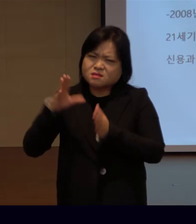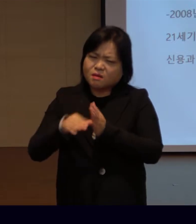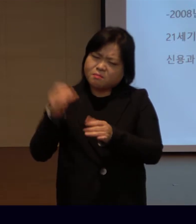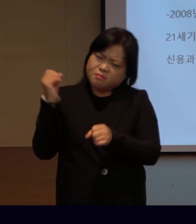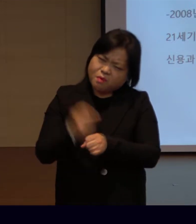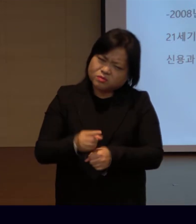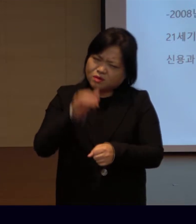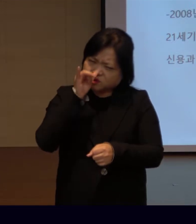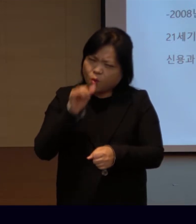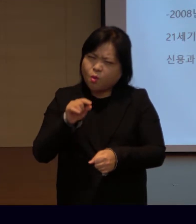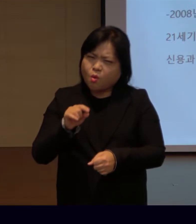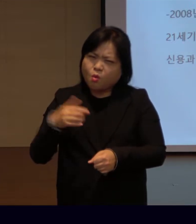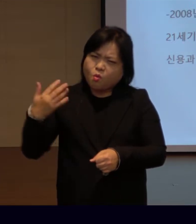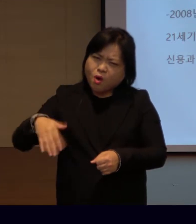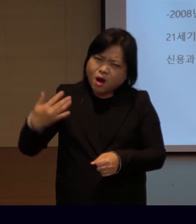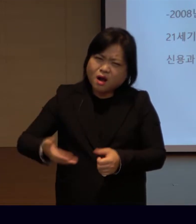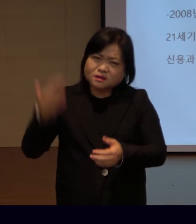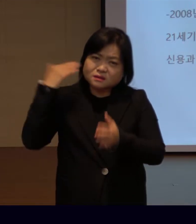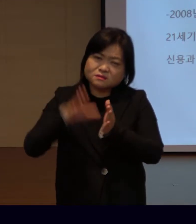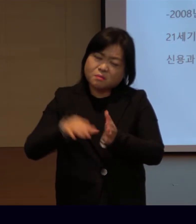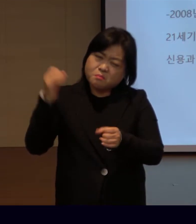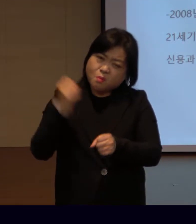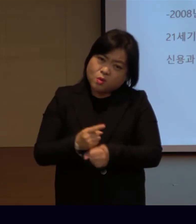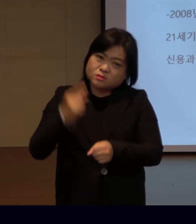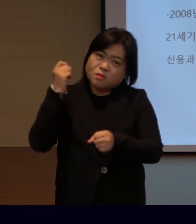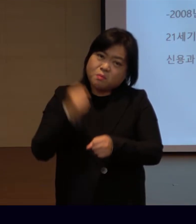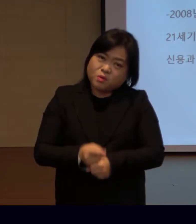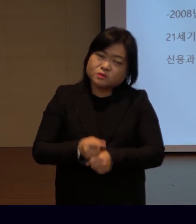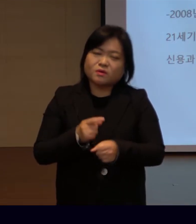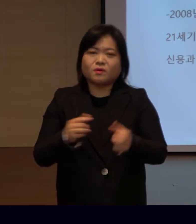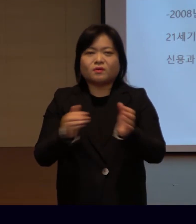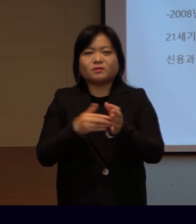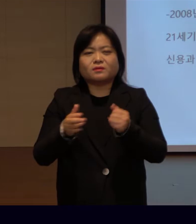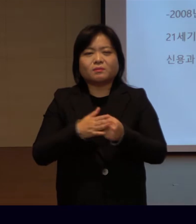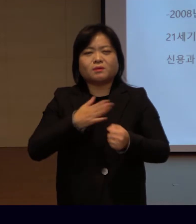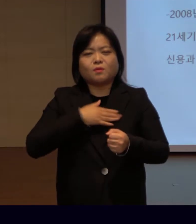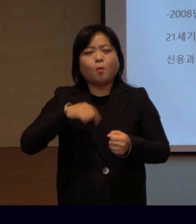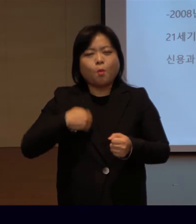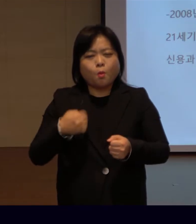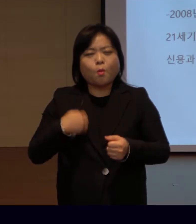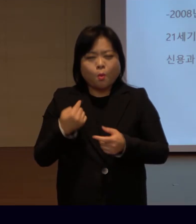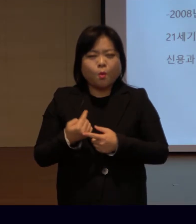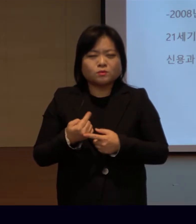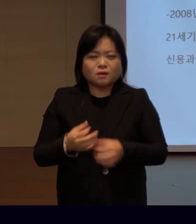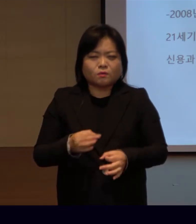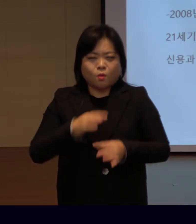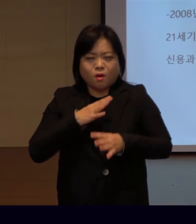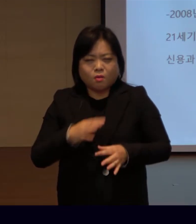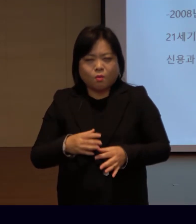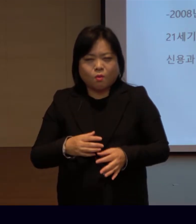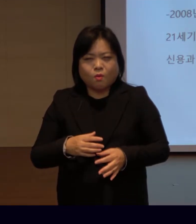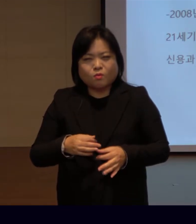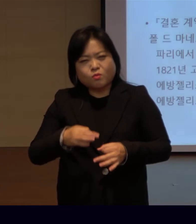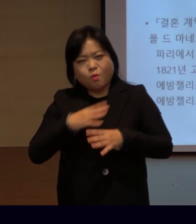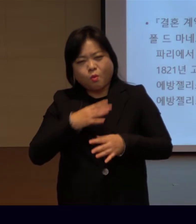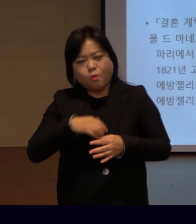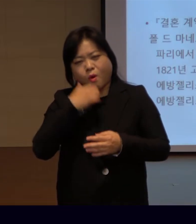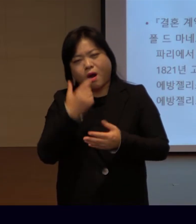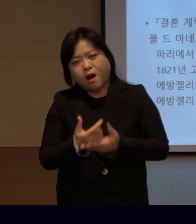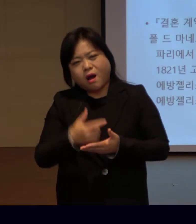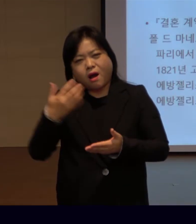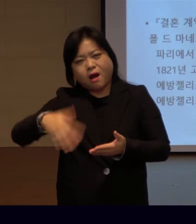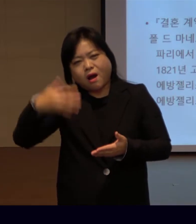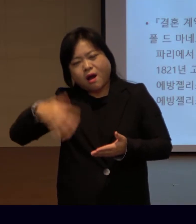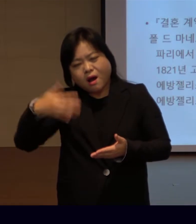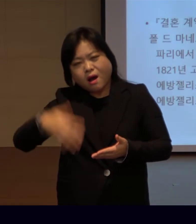게 있었다고? 이때 이런 얘기를 했다고? 하면서 막 제 혼자 스스로 막 이렇게 놀라고 감탄하고 이랬던 적이 한두